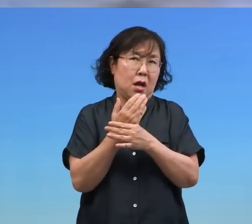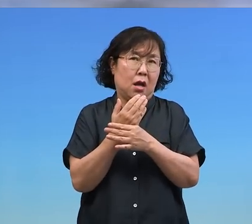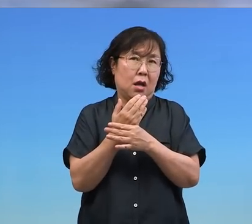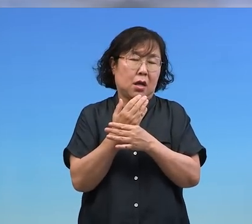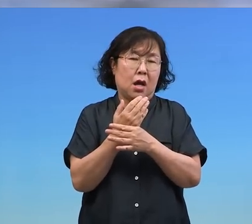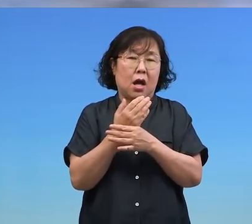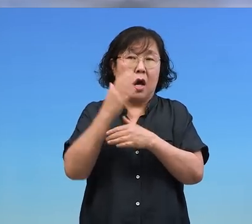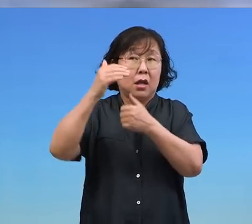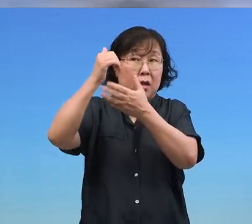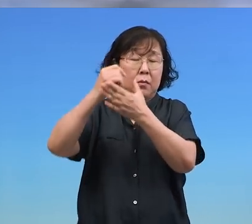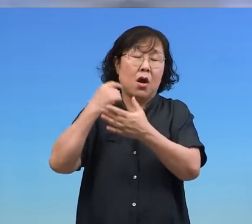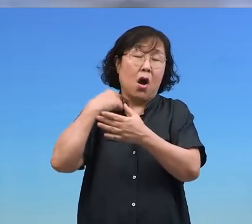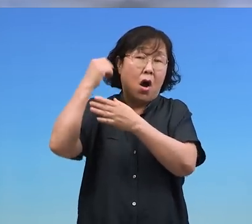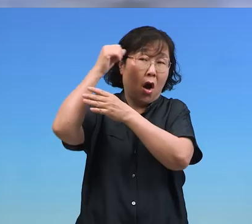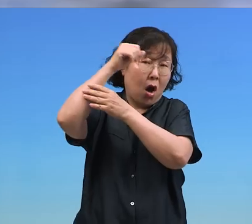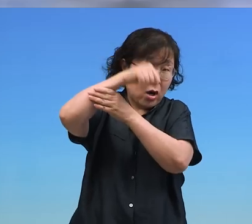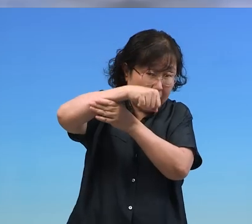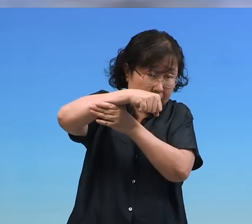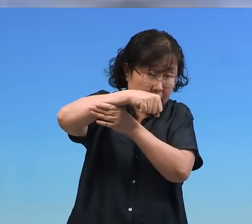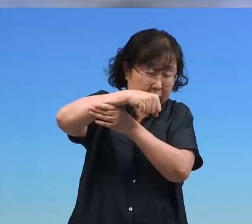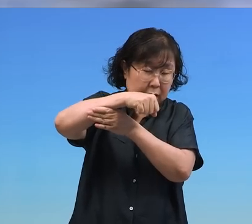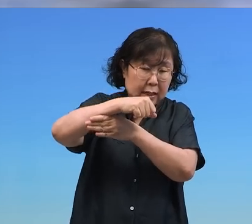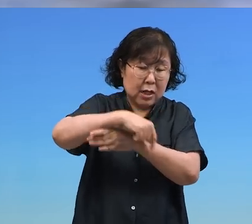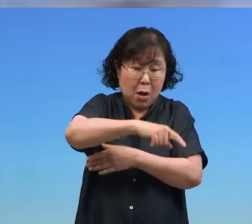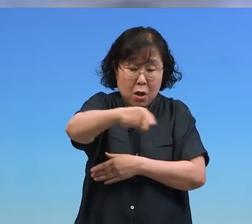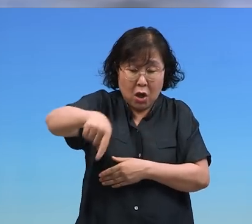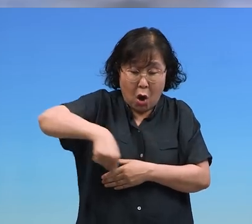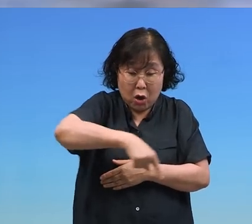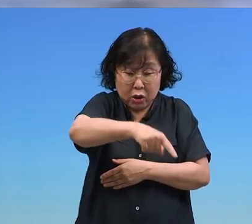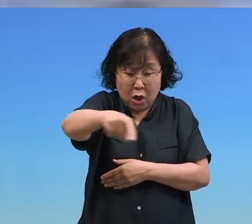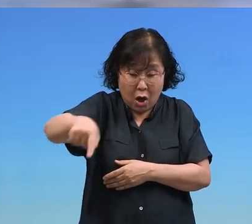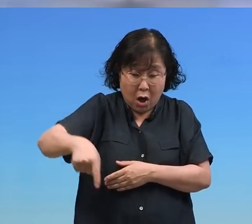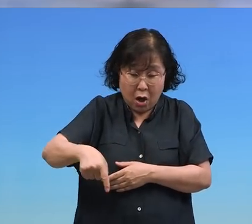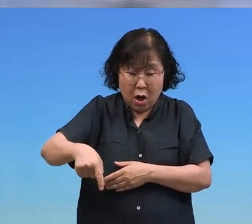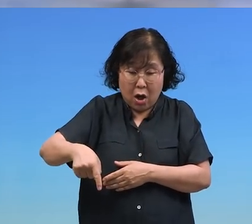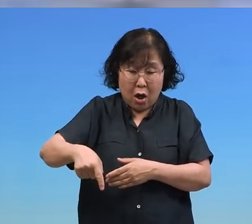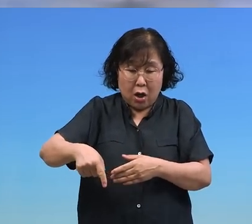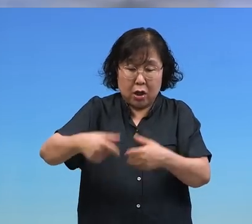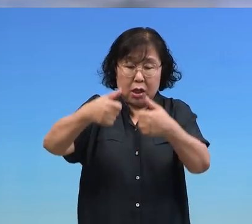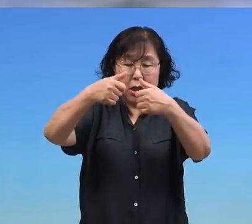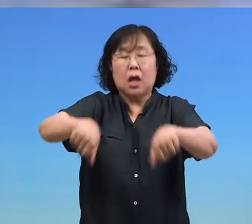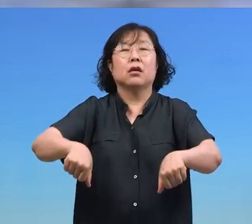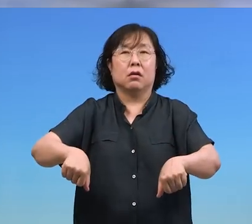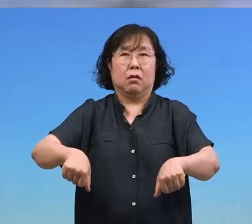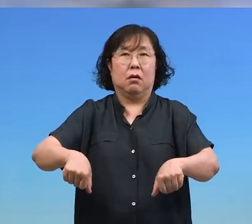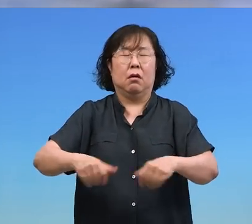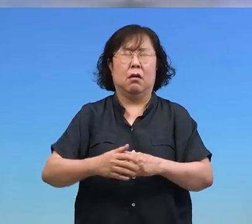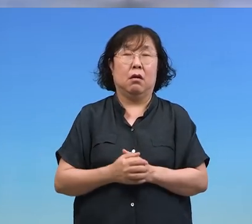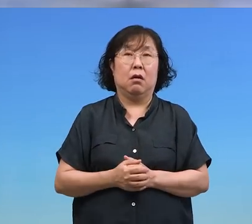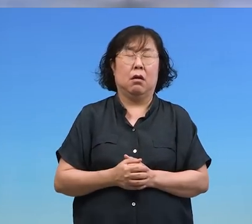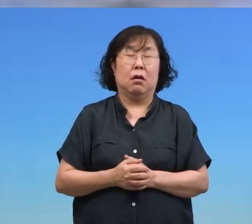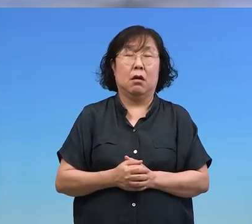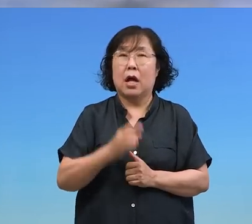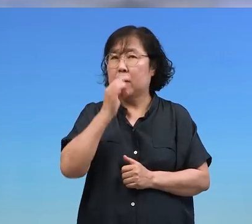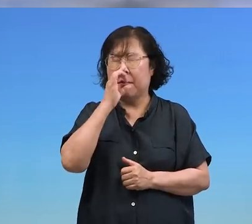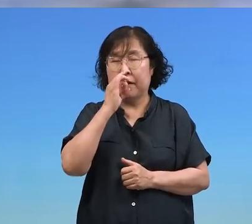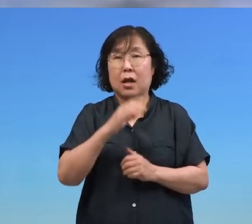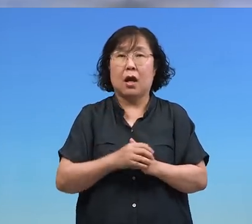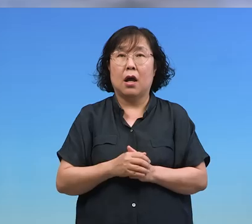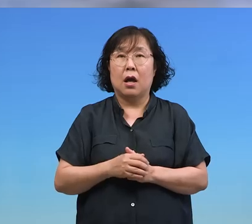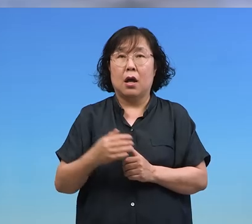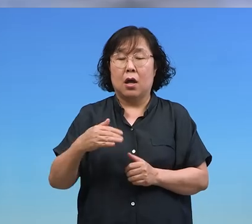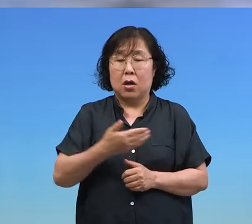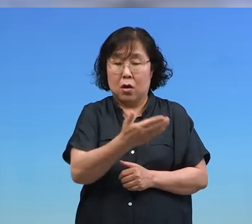허락하신 범위에 넘어 선을 넘는 게 그게 망령된 거래요 여기 우리 아버지 어머니들 여러분